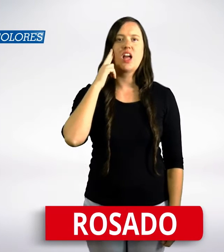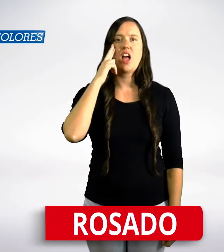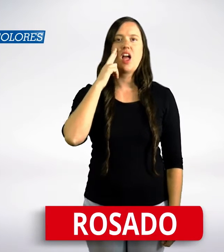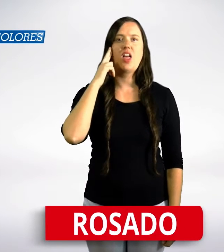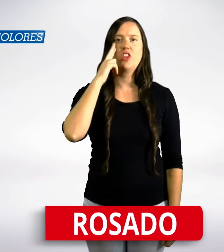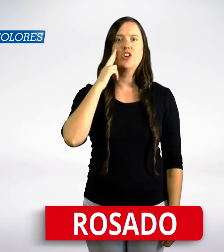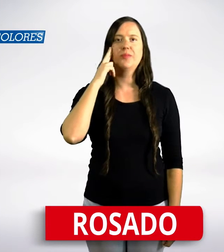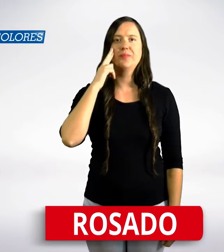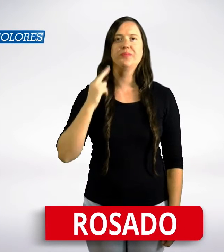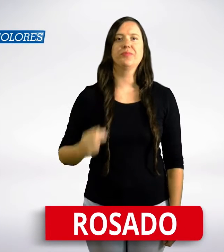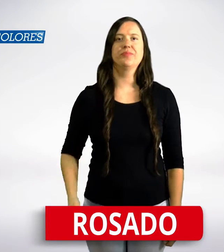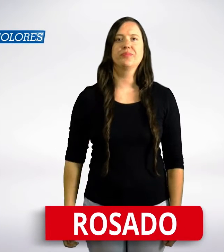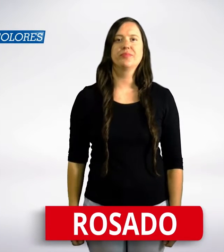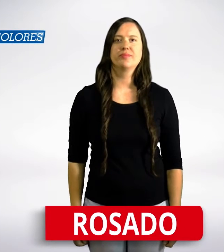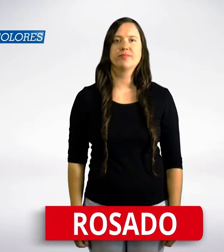Rosado.